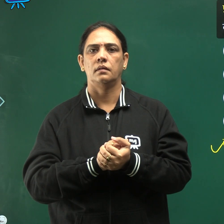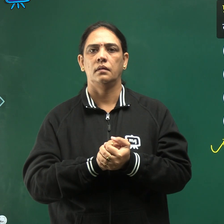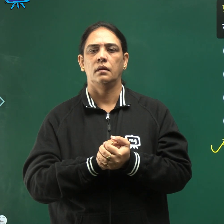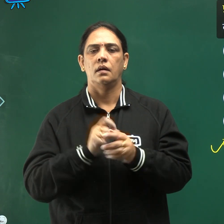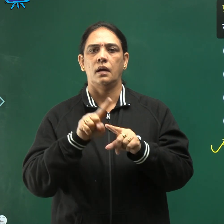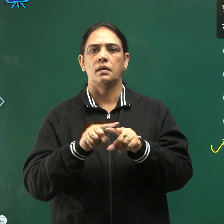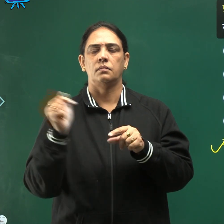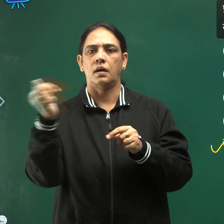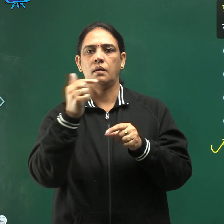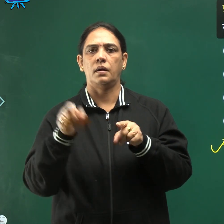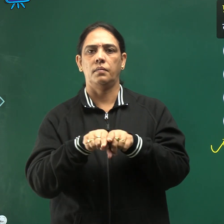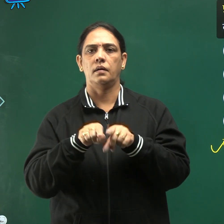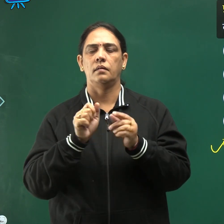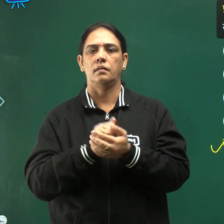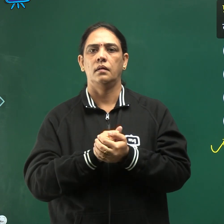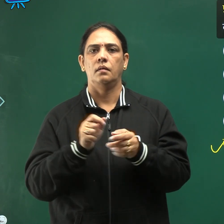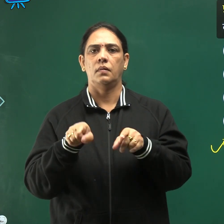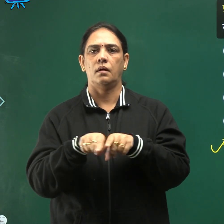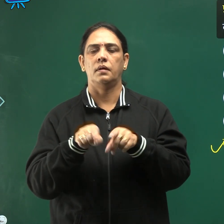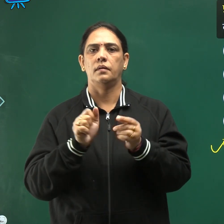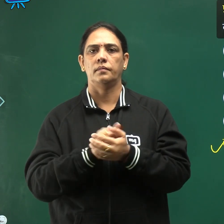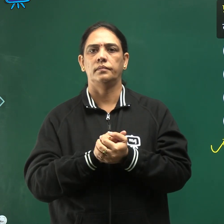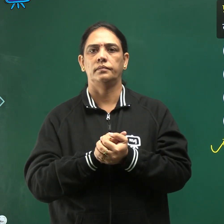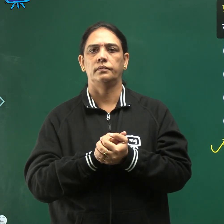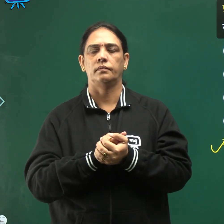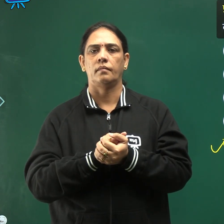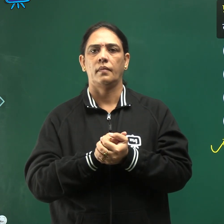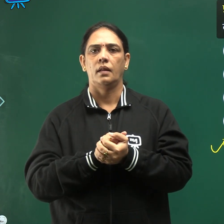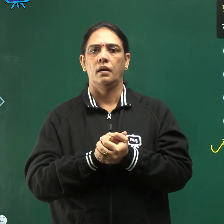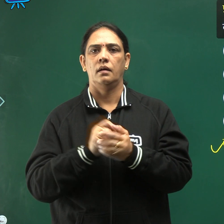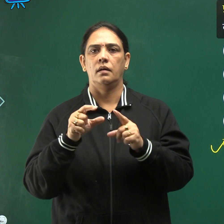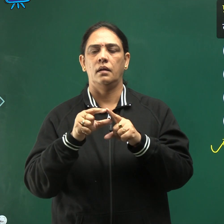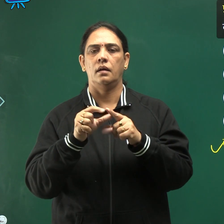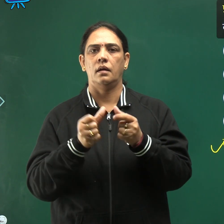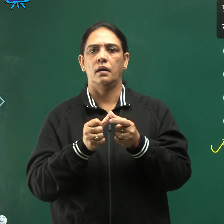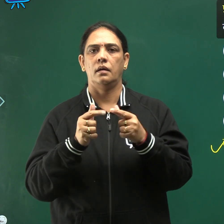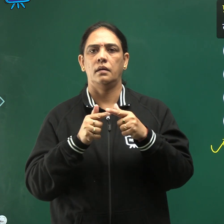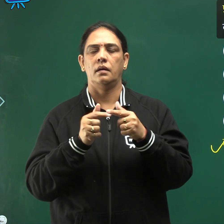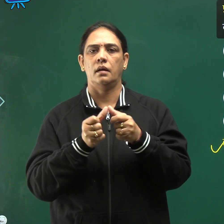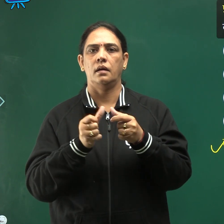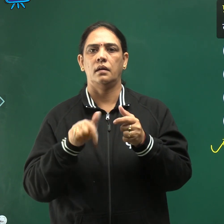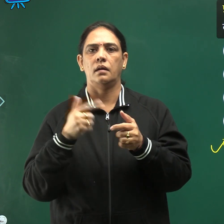समांतर माध्य बराबर आंकड़ों का